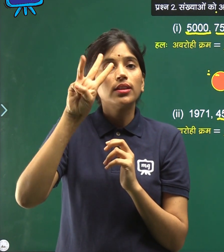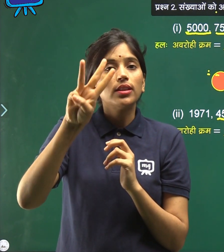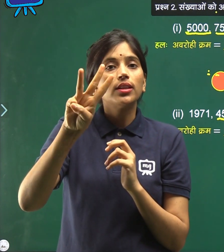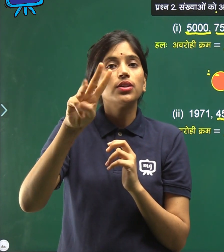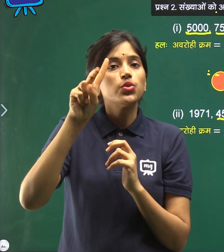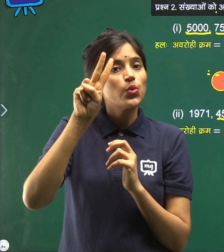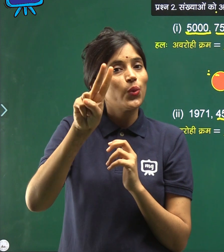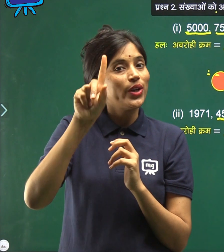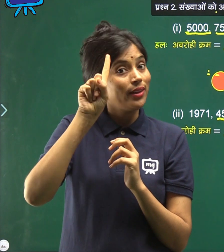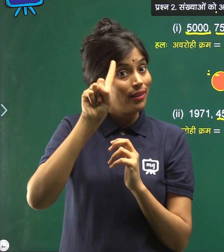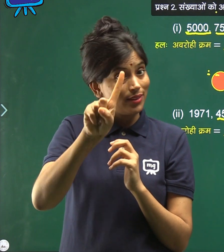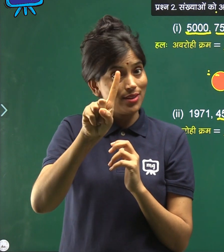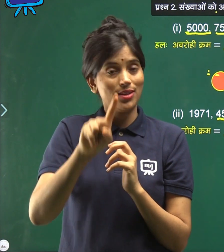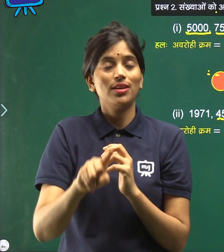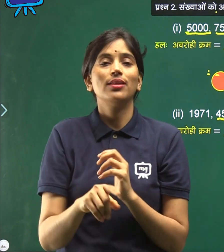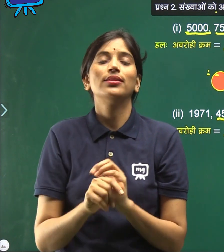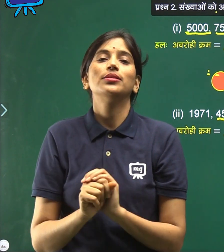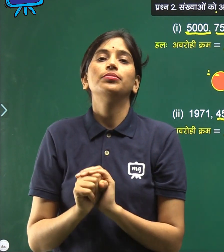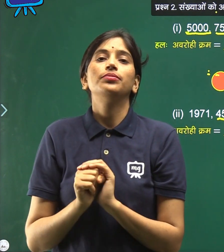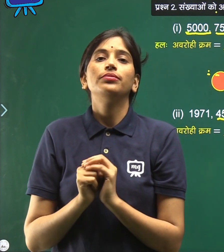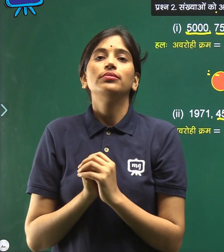45,321, तो यहाँ लिखा